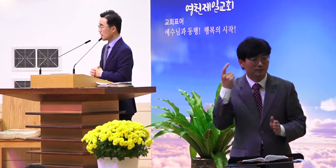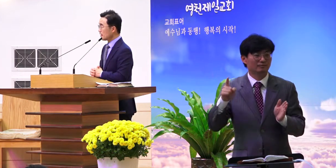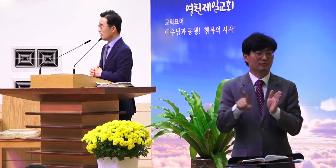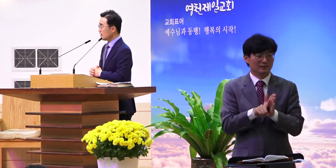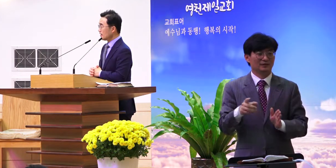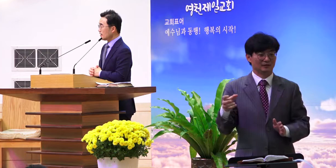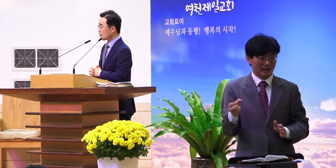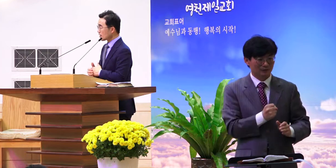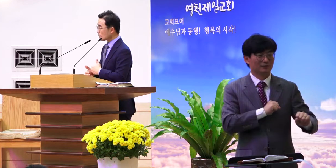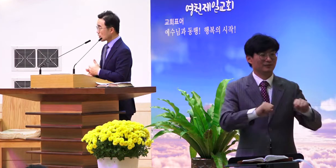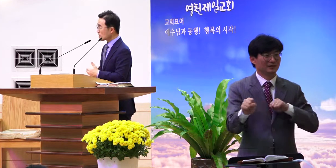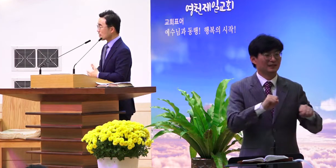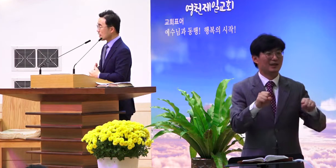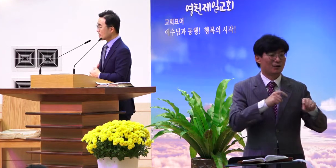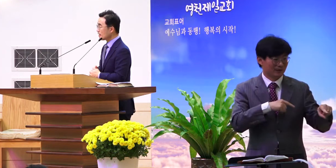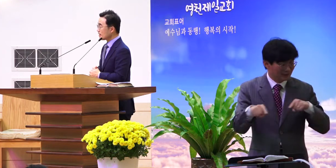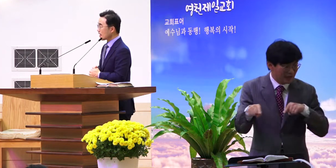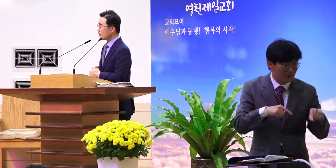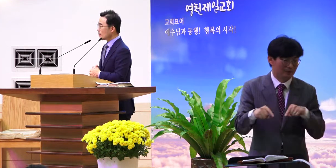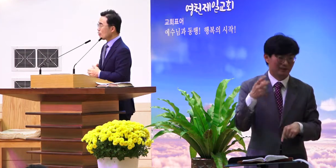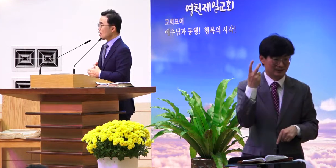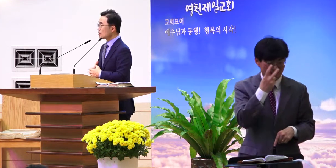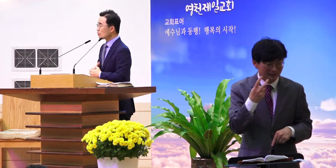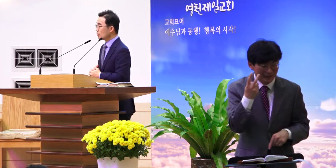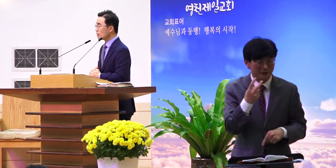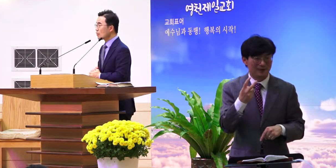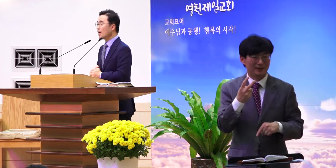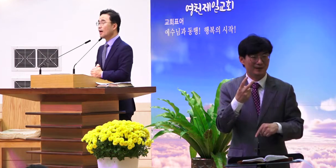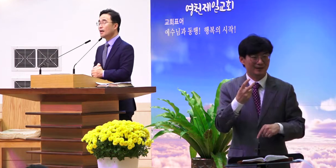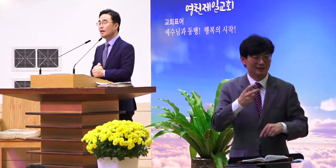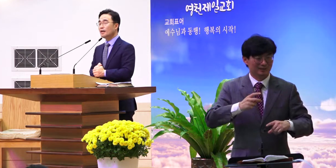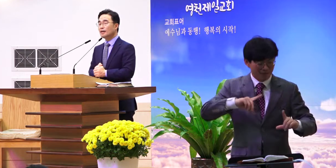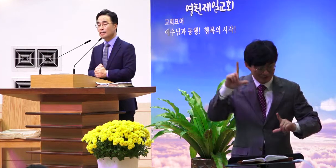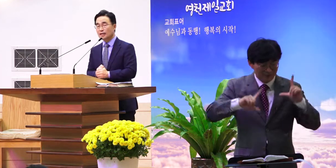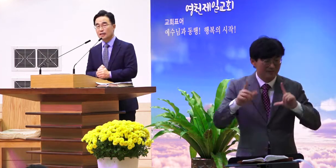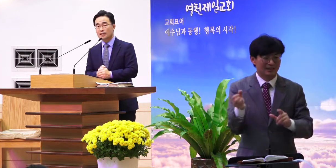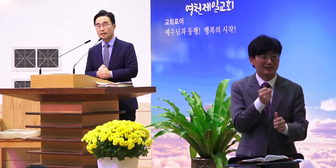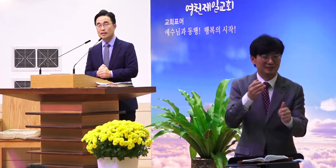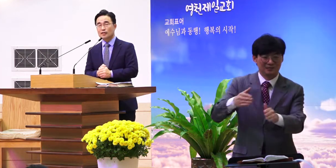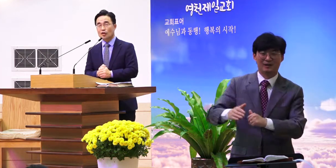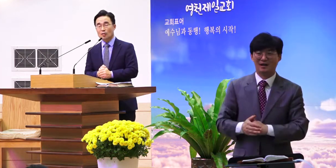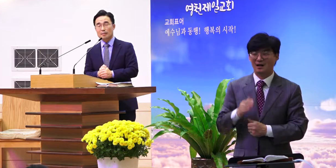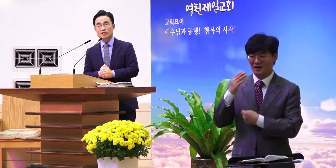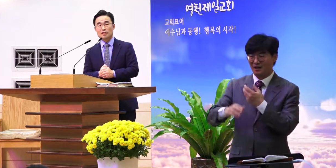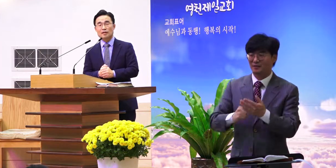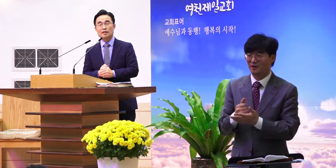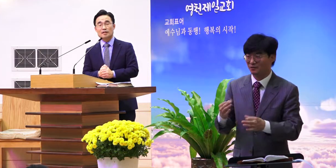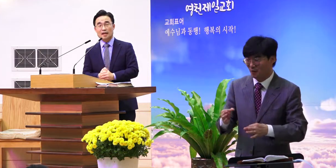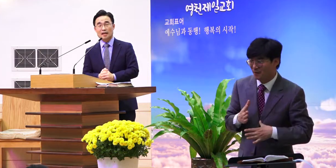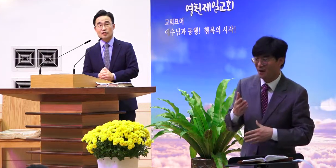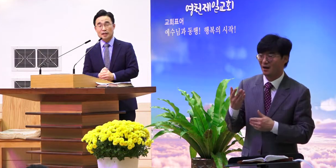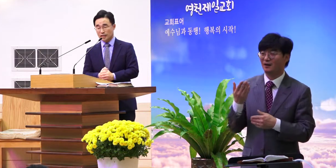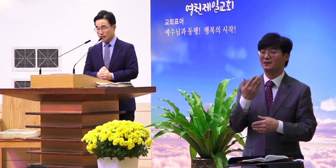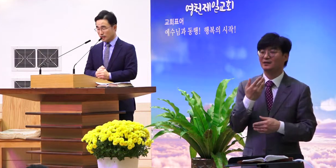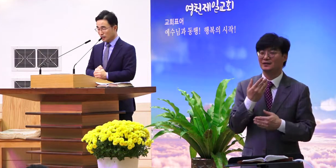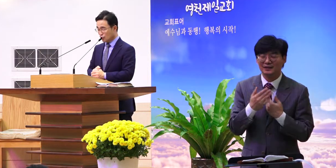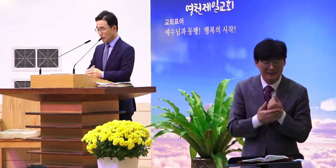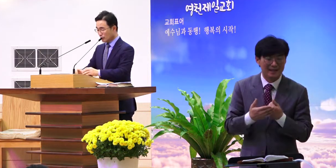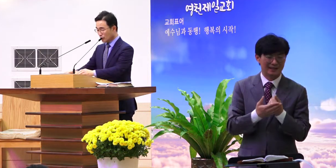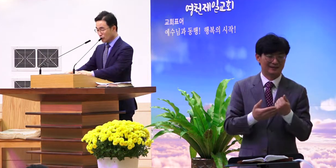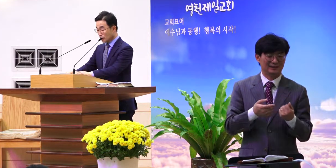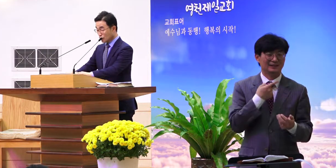하셨습니다. 여러분의 삶 속에서 그러한 하나님의 놀라우신 권능과 은혜를 경험하면서 살아갈 수